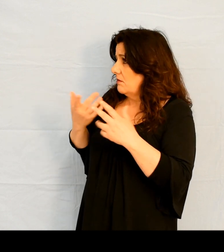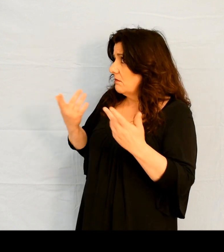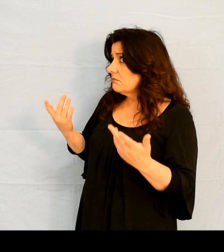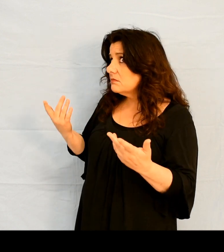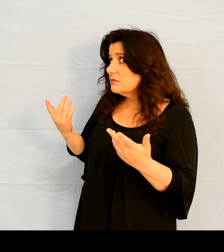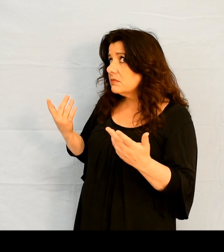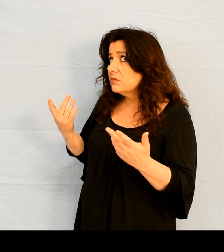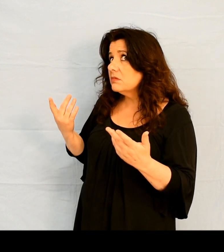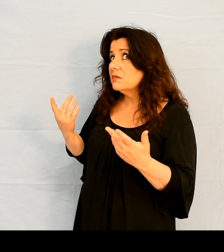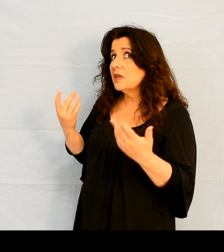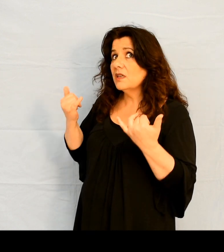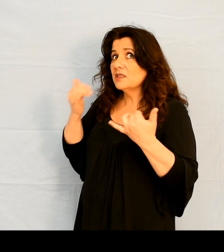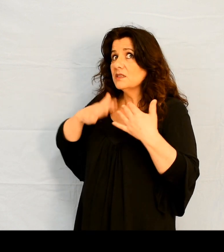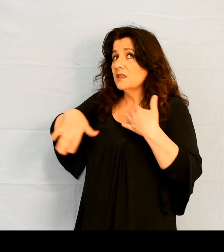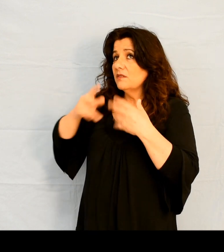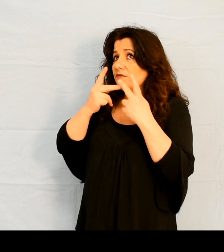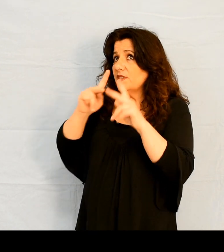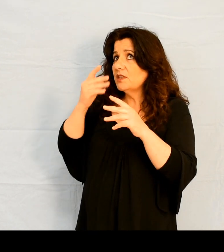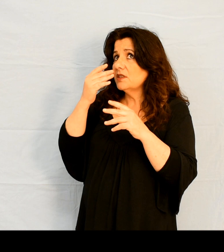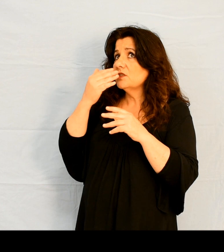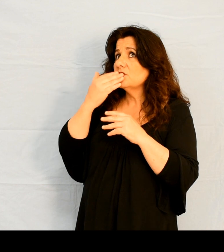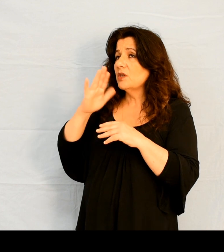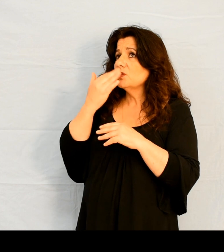ignore les événements de ces jours-ci. »